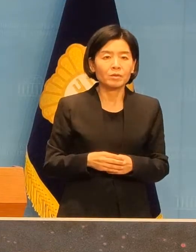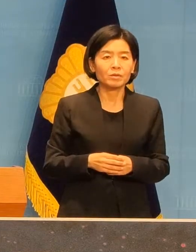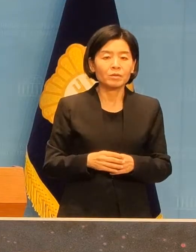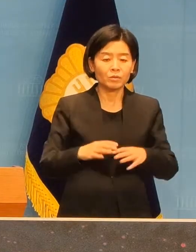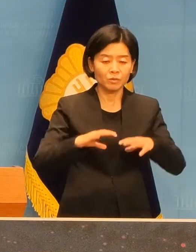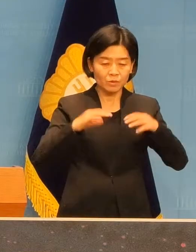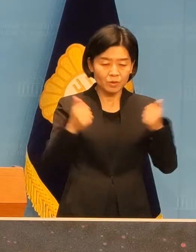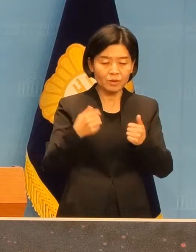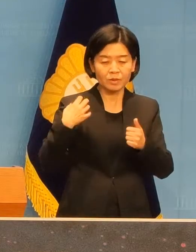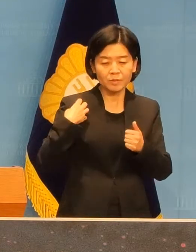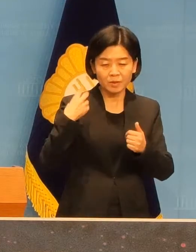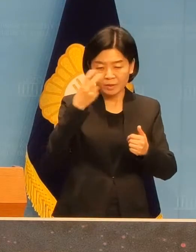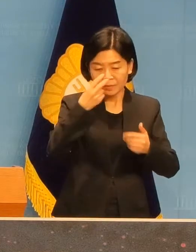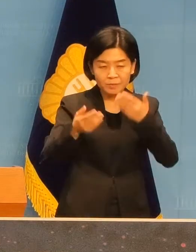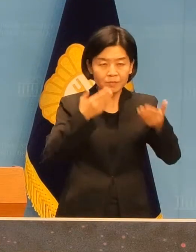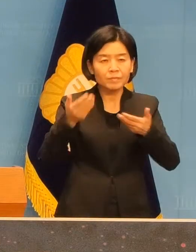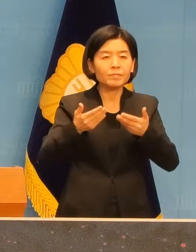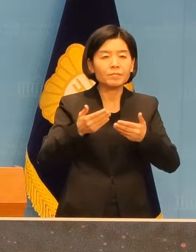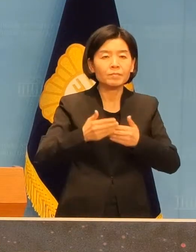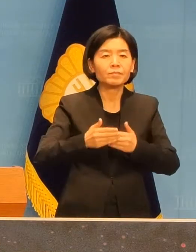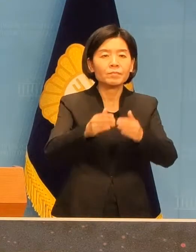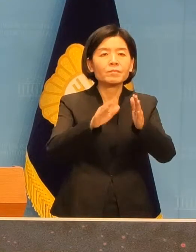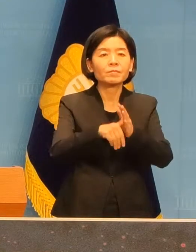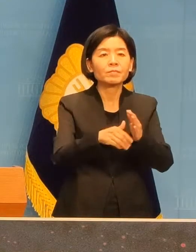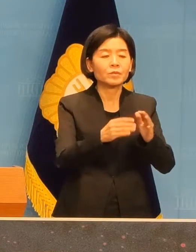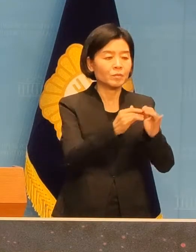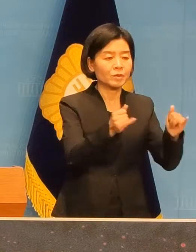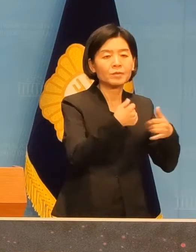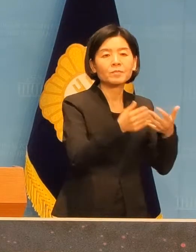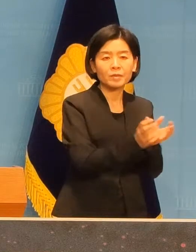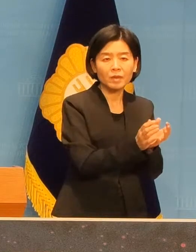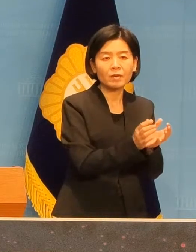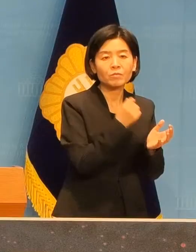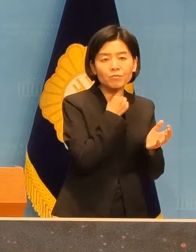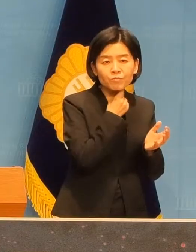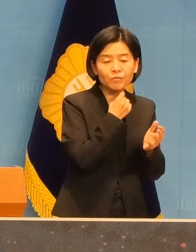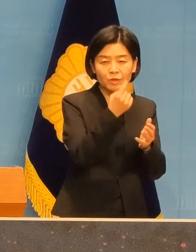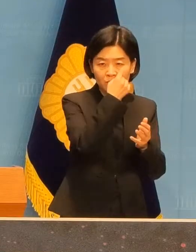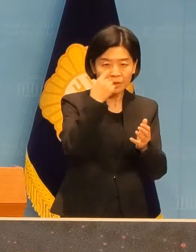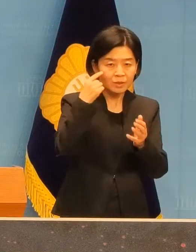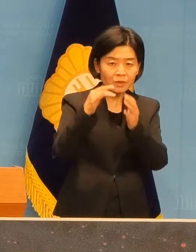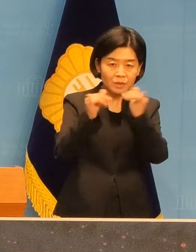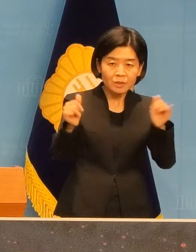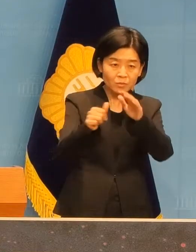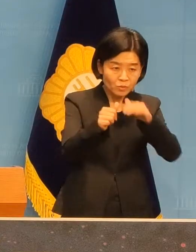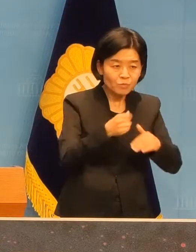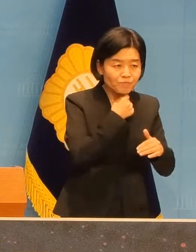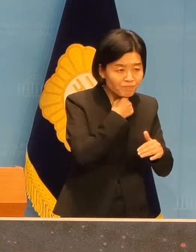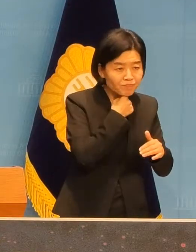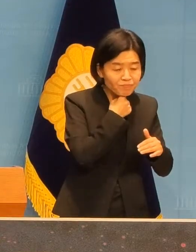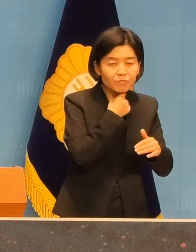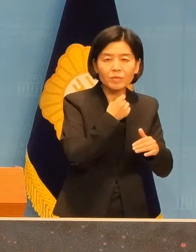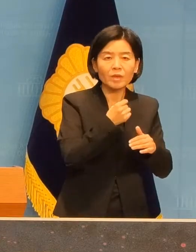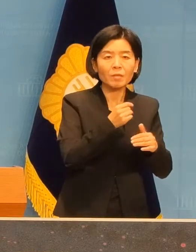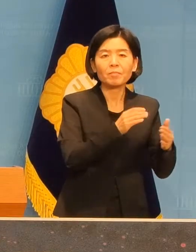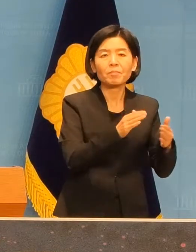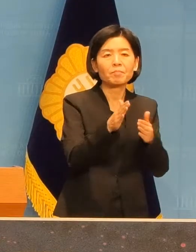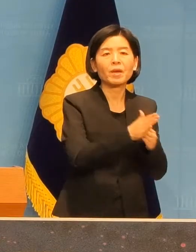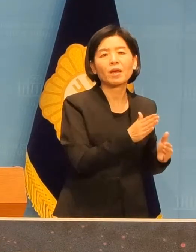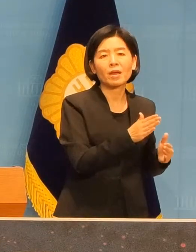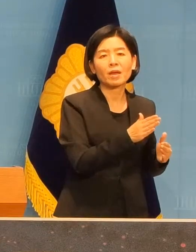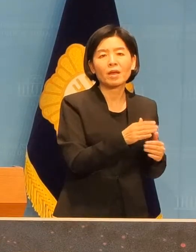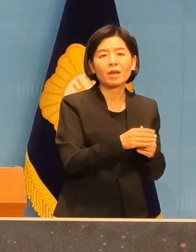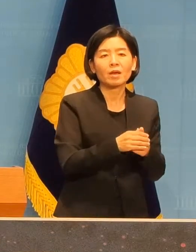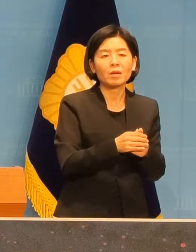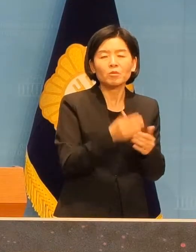국정감사 과정에서 국민의힘이 또 선정한 증인은 하나도 선택하지 않고 하나도는